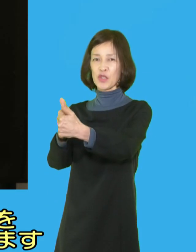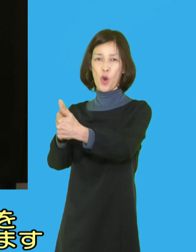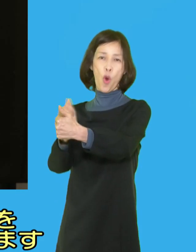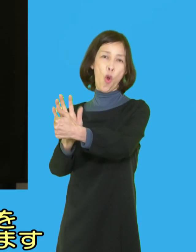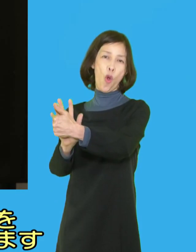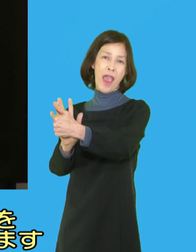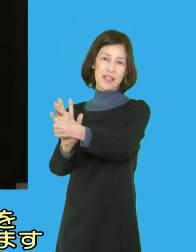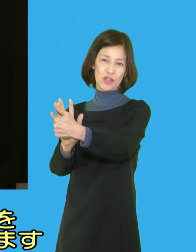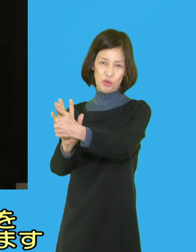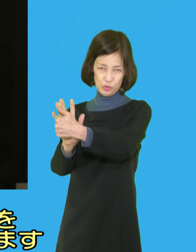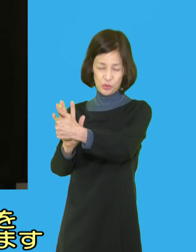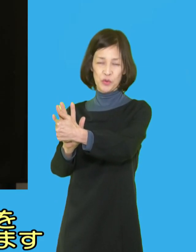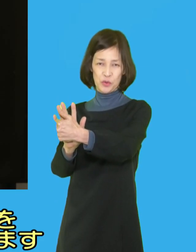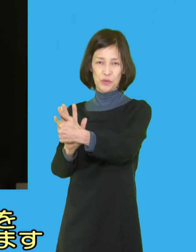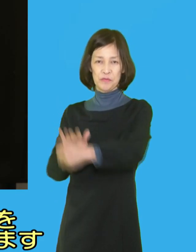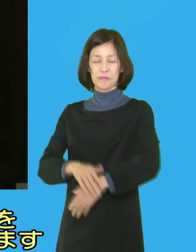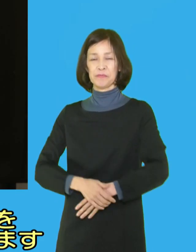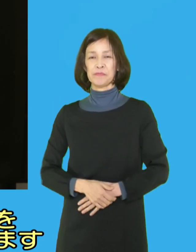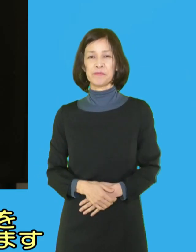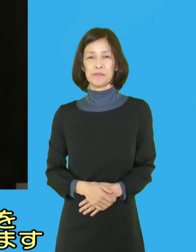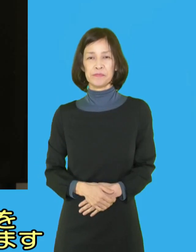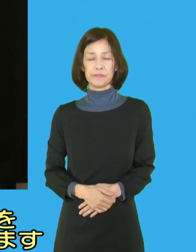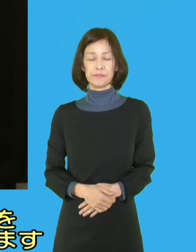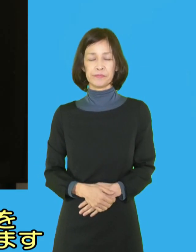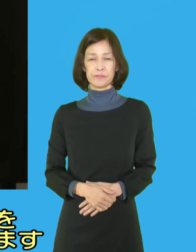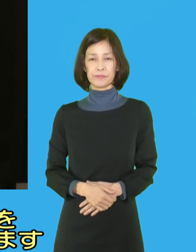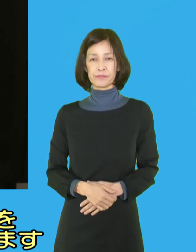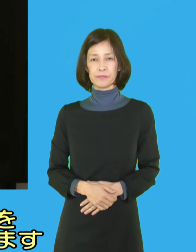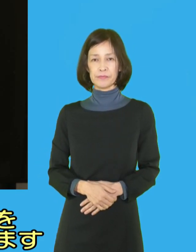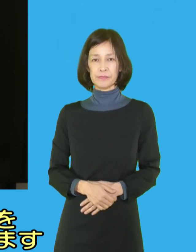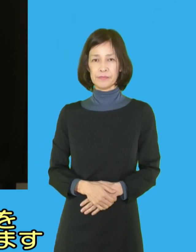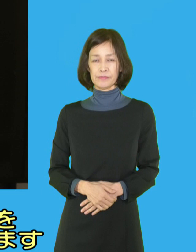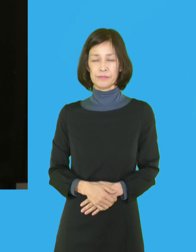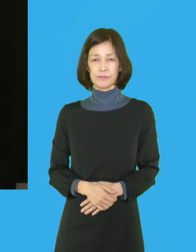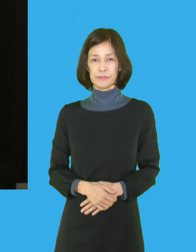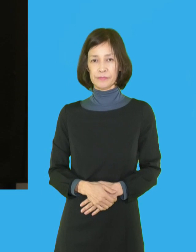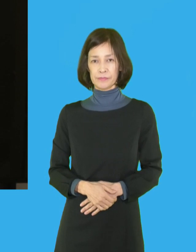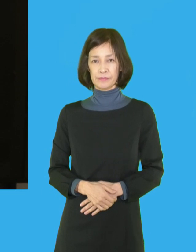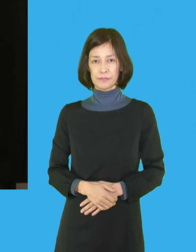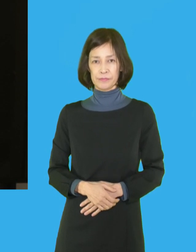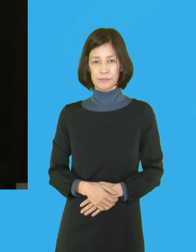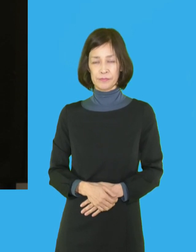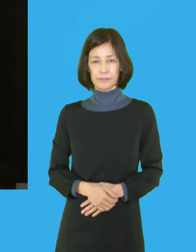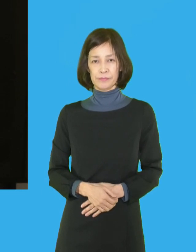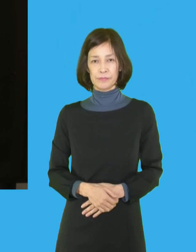支援をしていくという姿勢を示したいというふうに考えております。